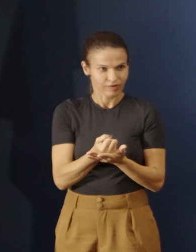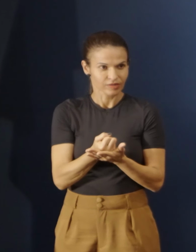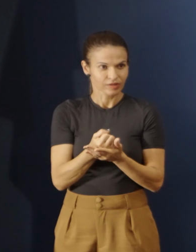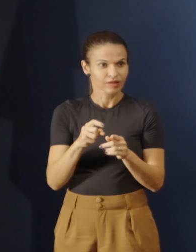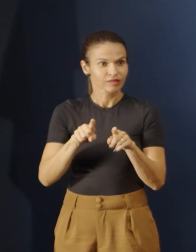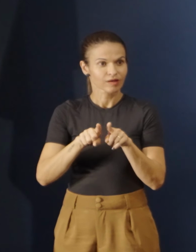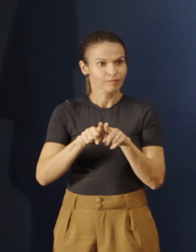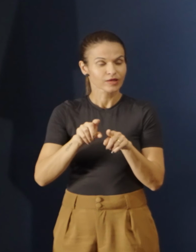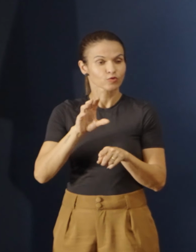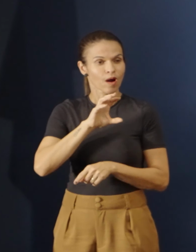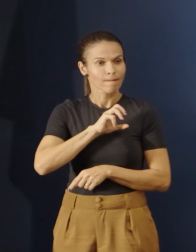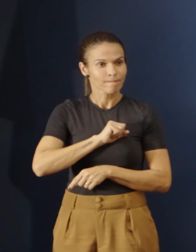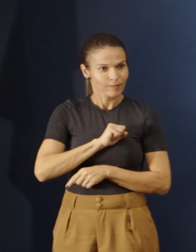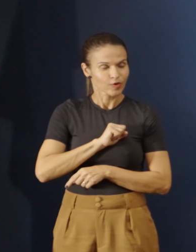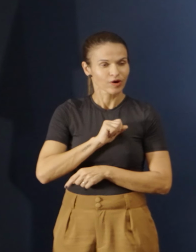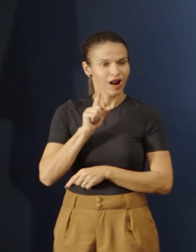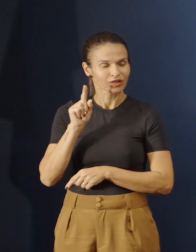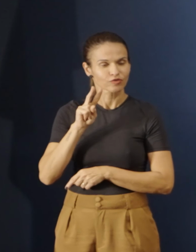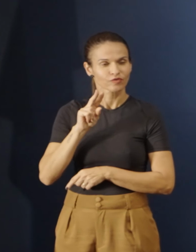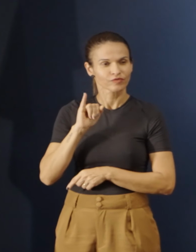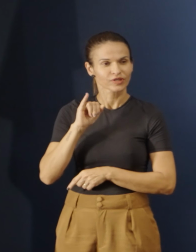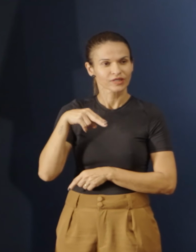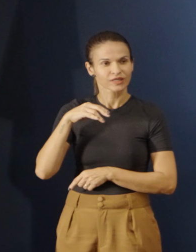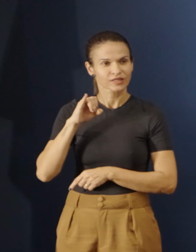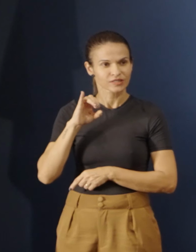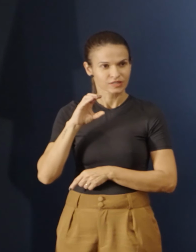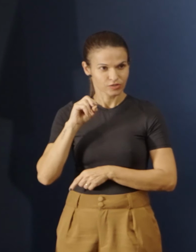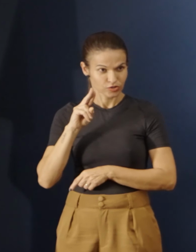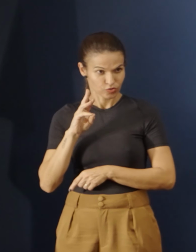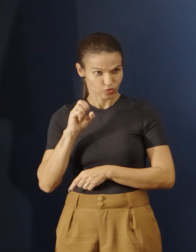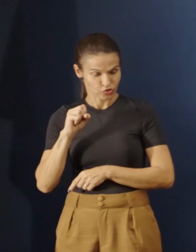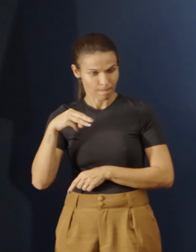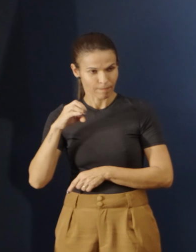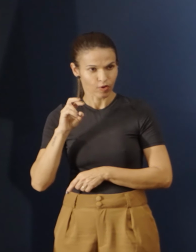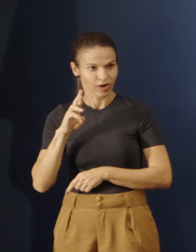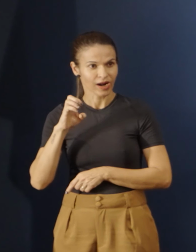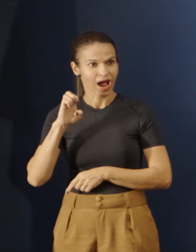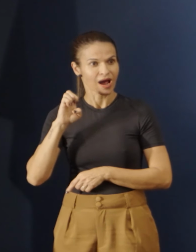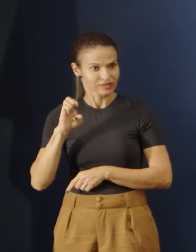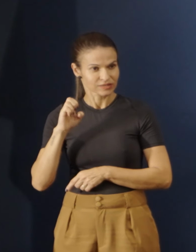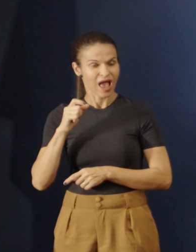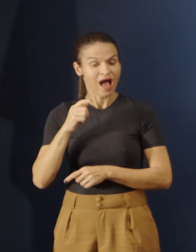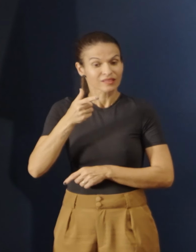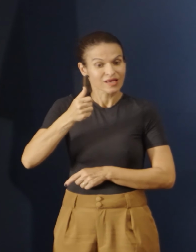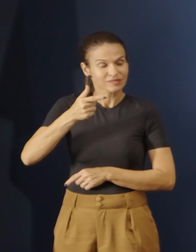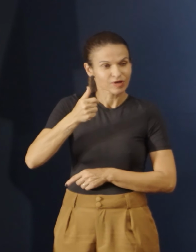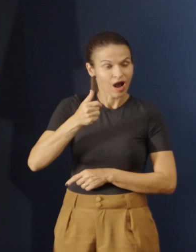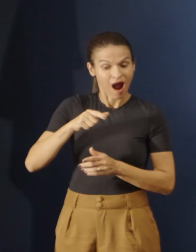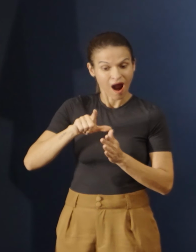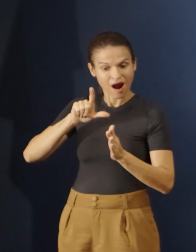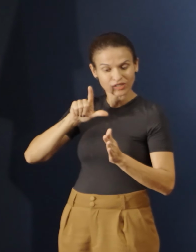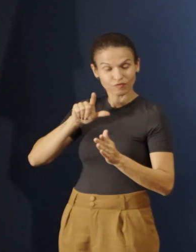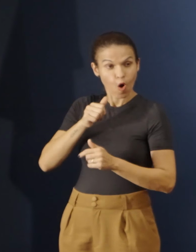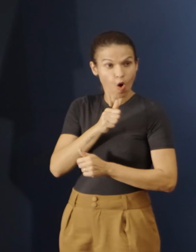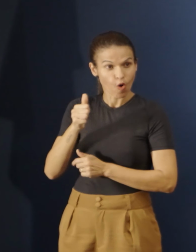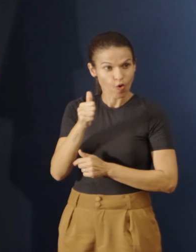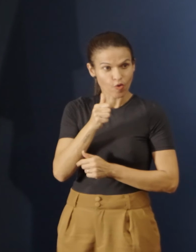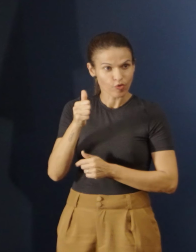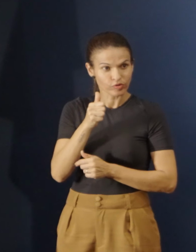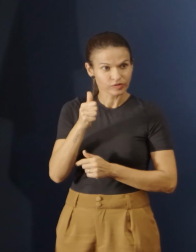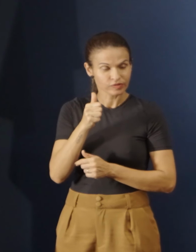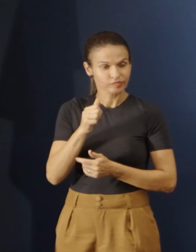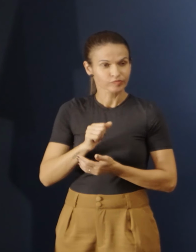Total, do Vinícius Moraes. Aquilo que nós temos que estão nos livros é a 12ª. Antes dela foram 11 versões do